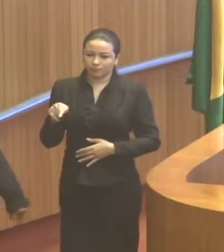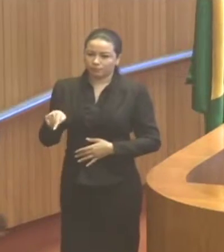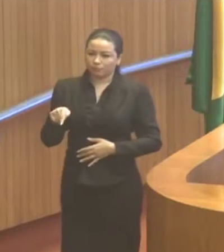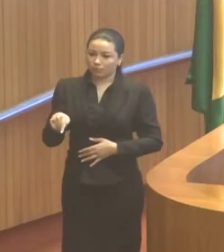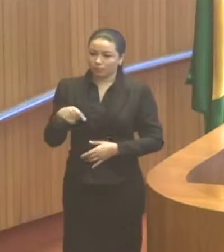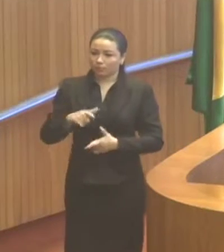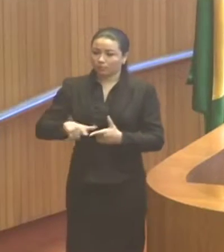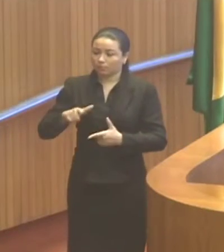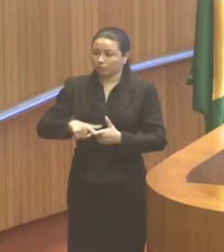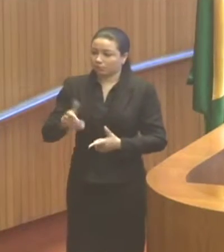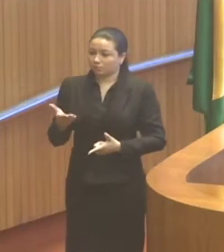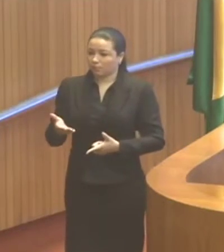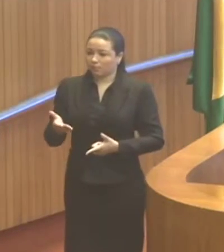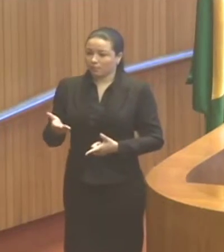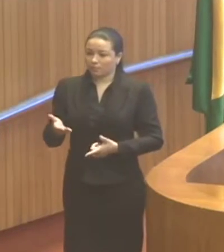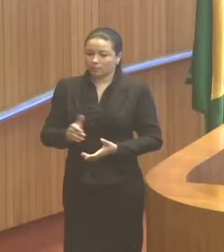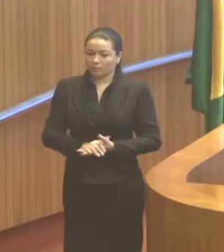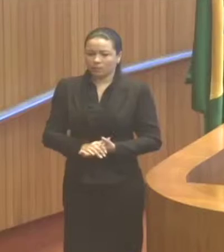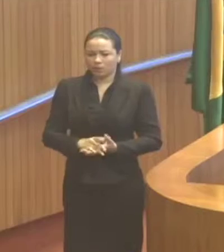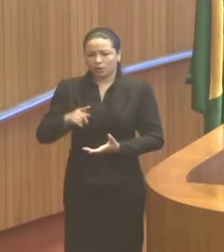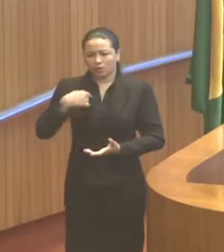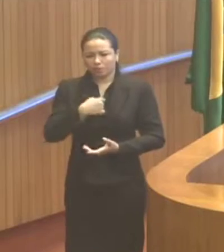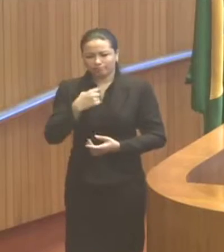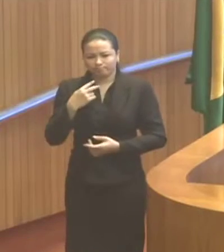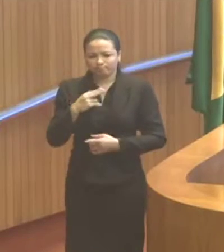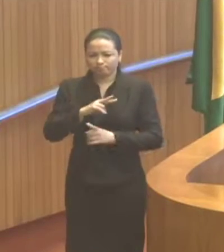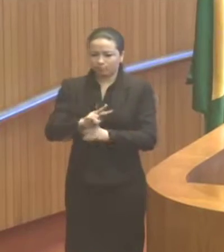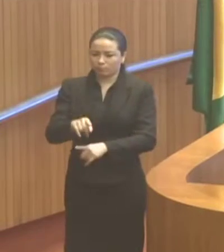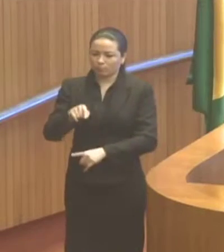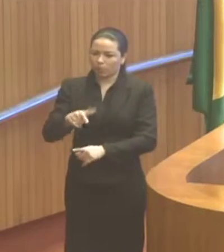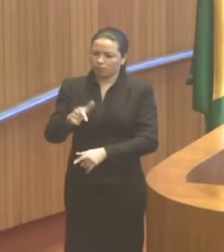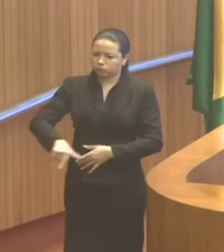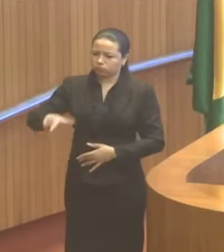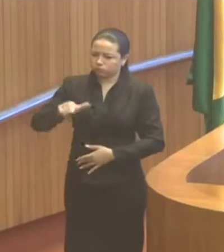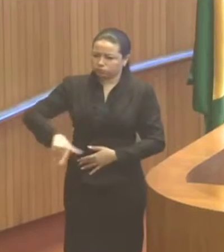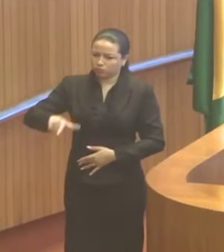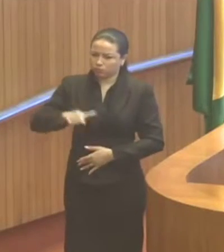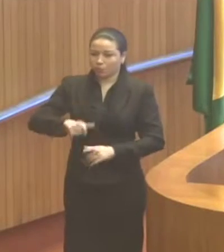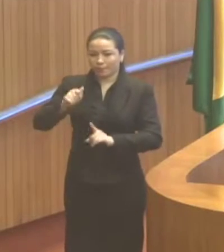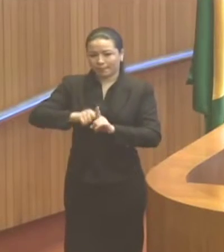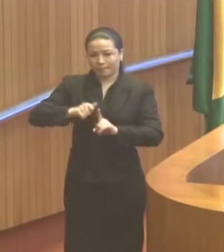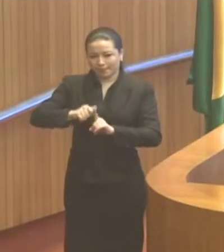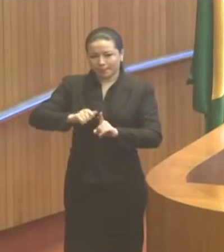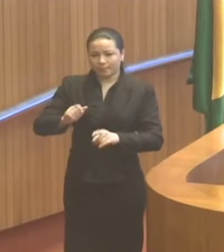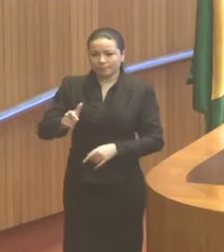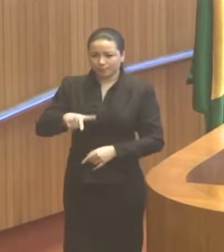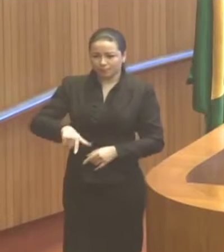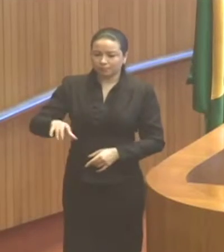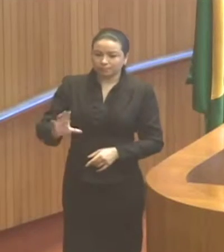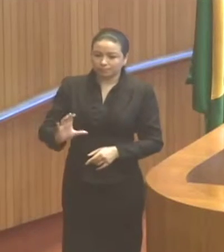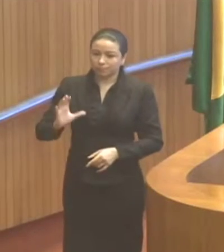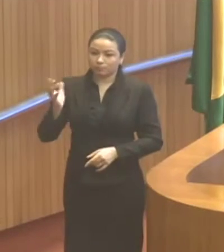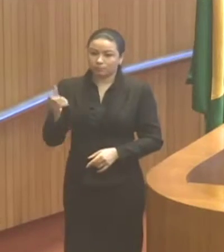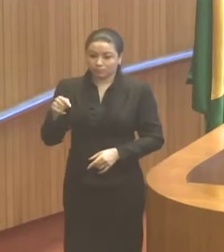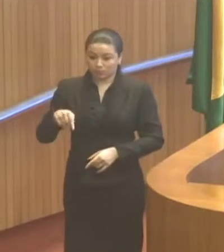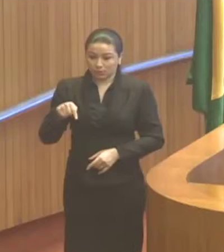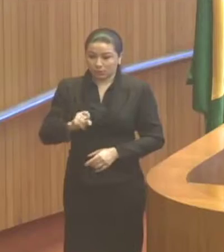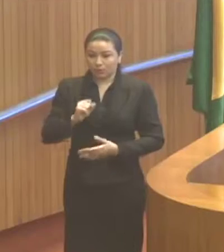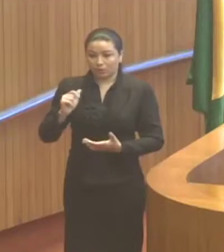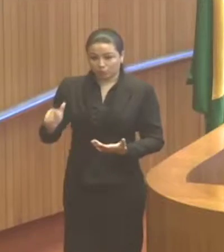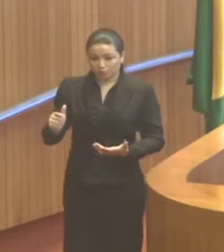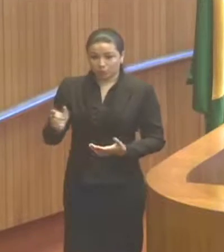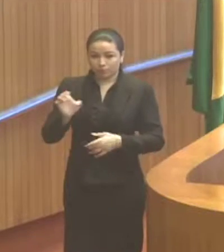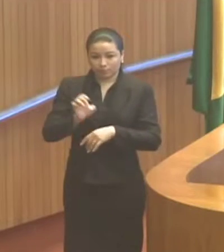uma situação que se acentuou nos últimos meses aqui na nossa cidade e no nosso